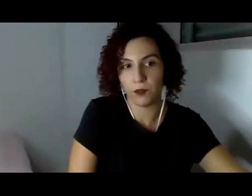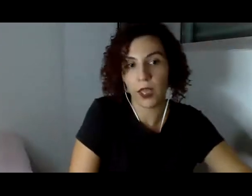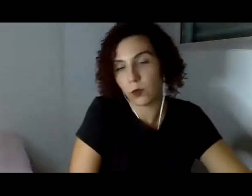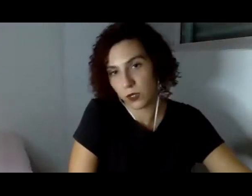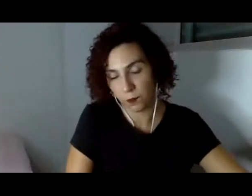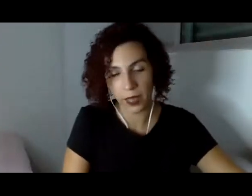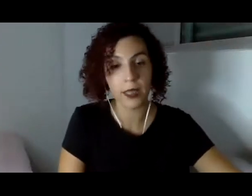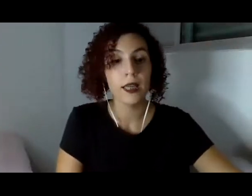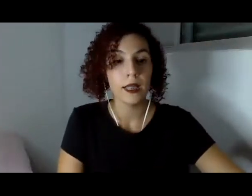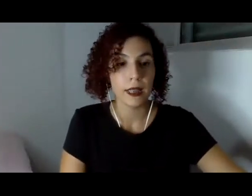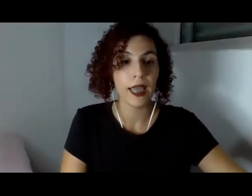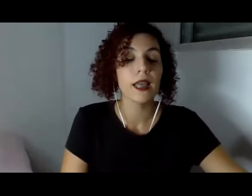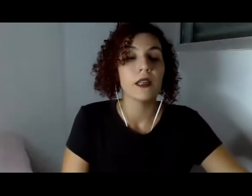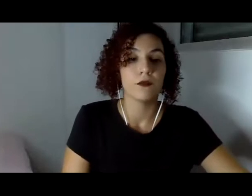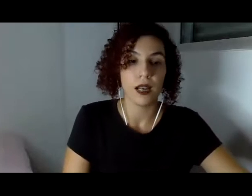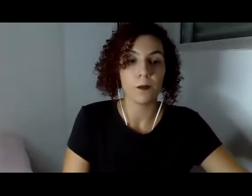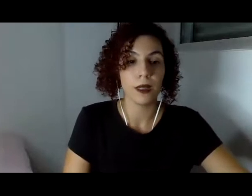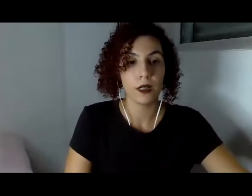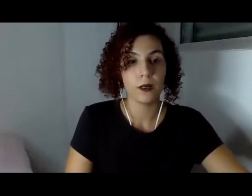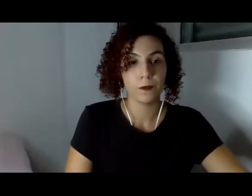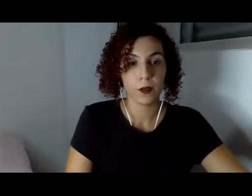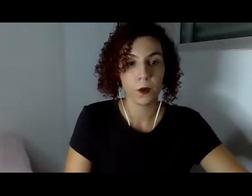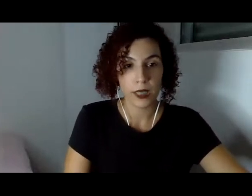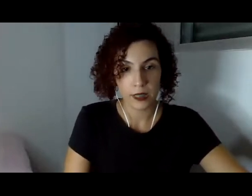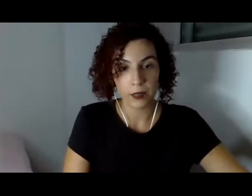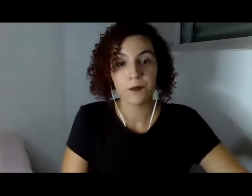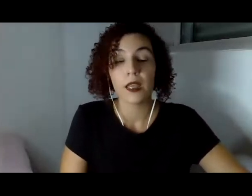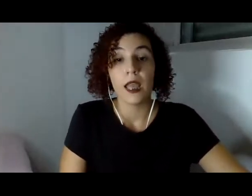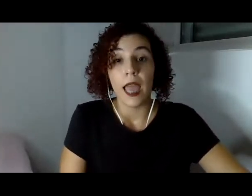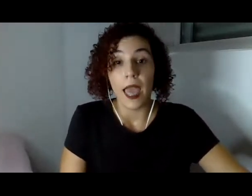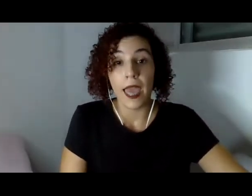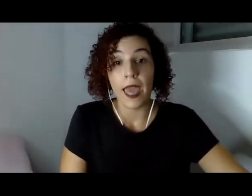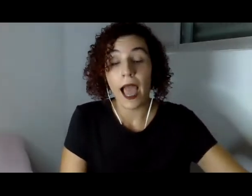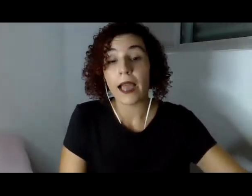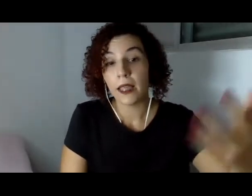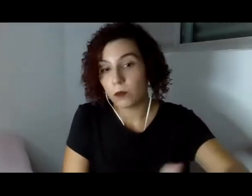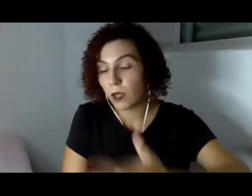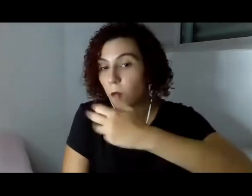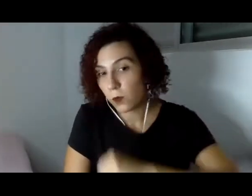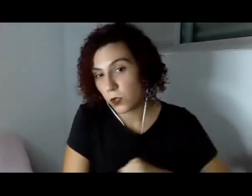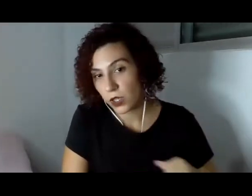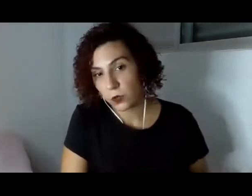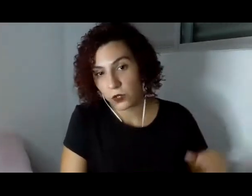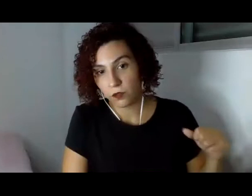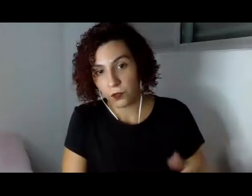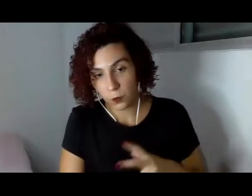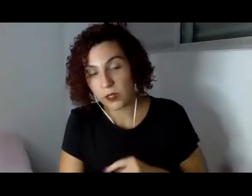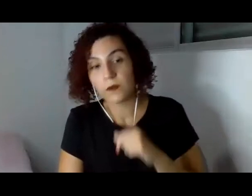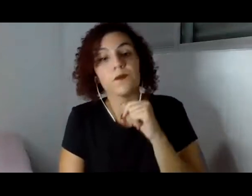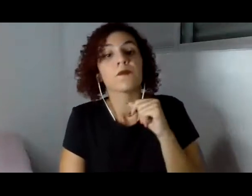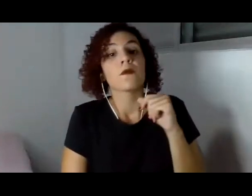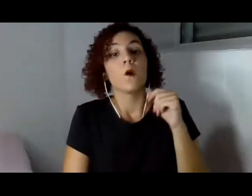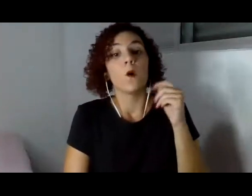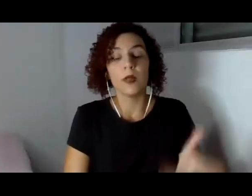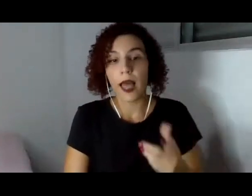para os eventos também, né, vale a pena conhecer. Aqui eu tenho algumas sugestões de